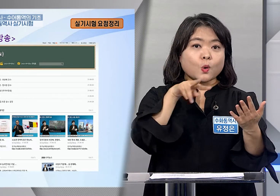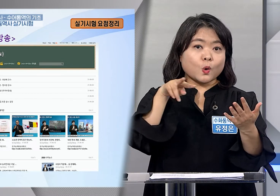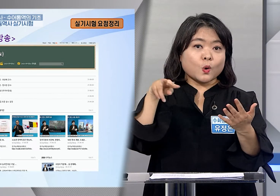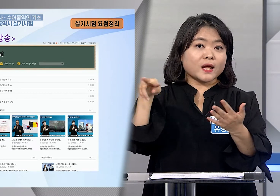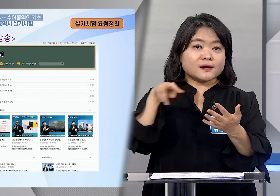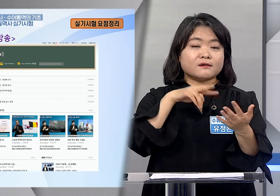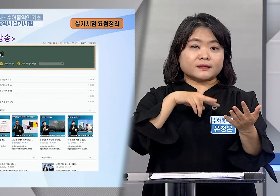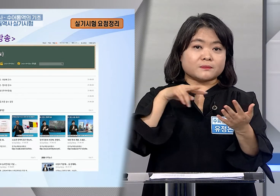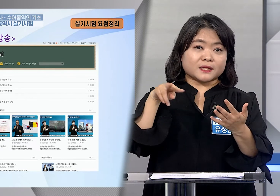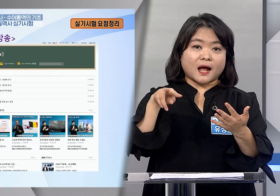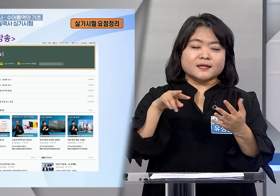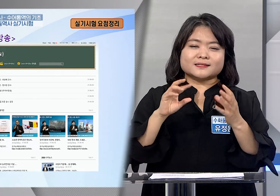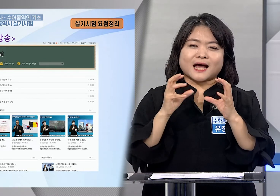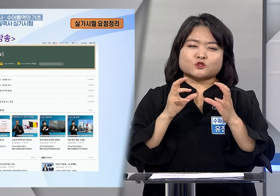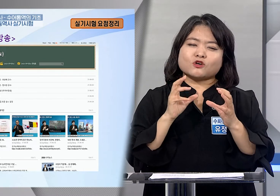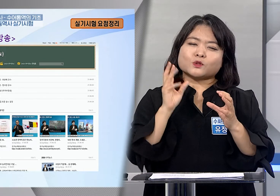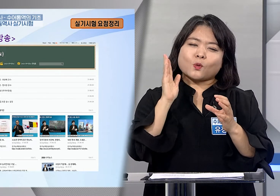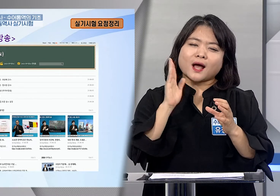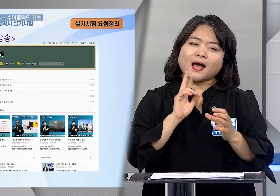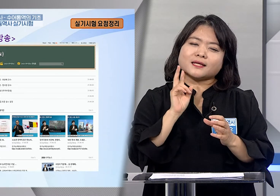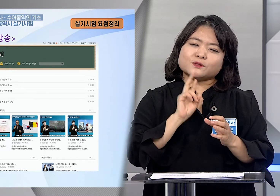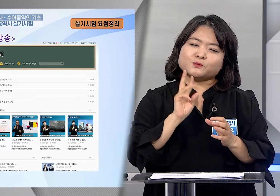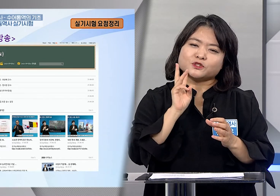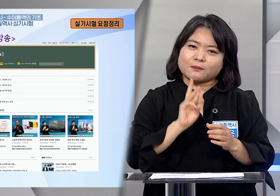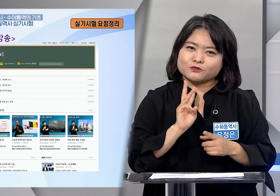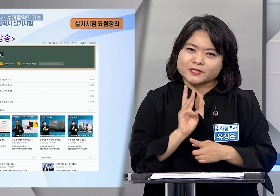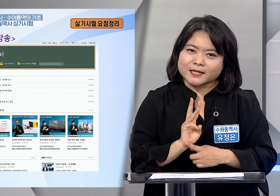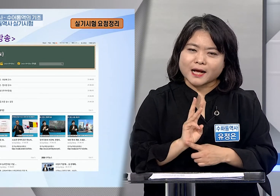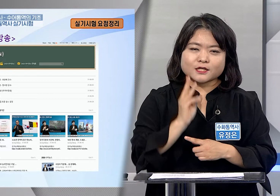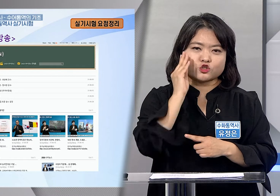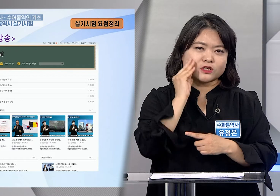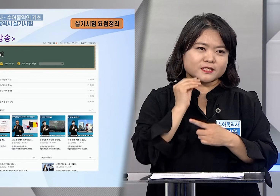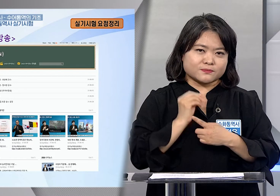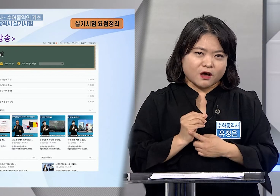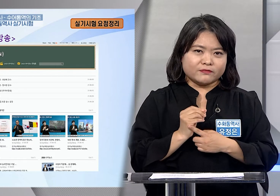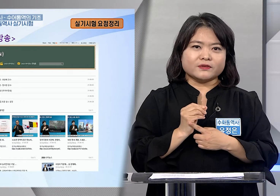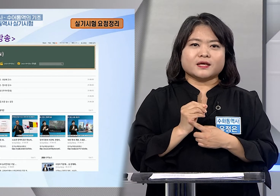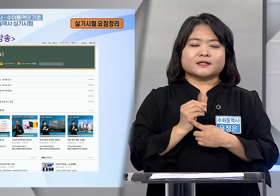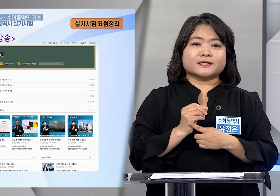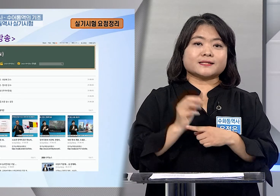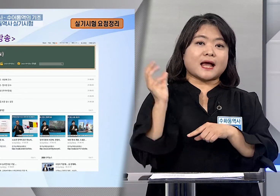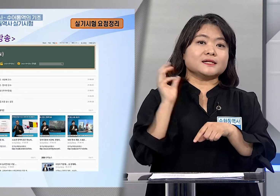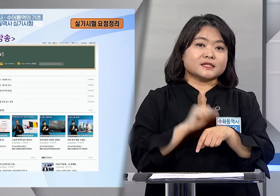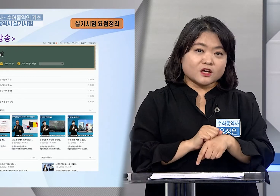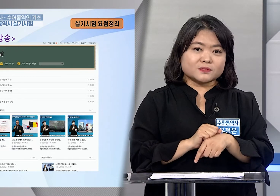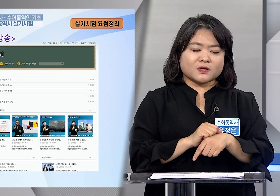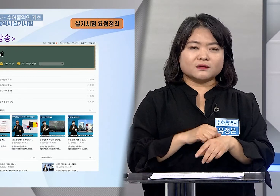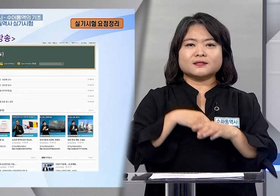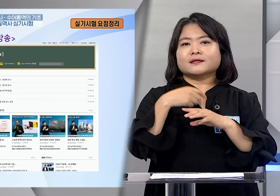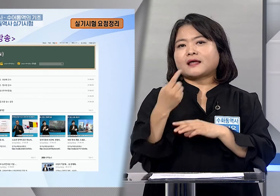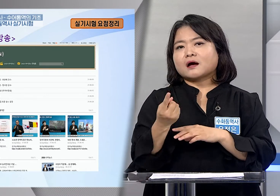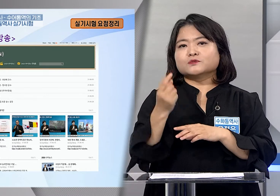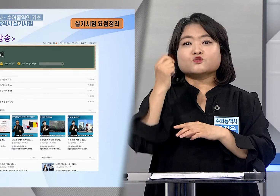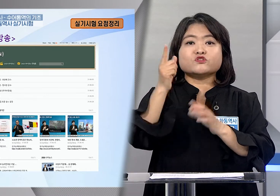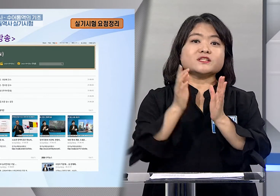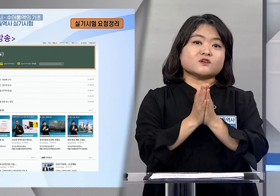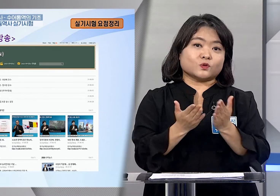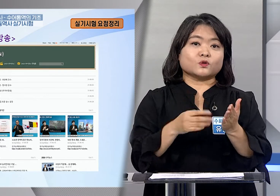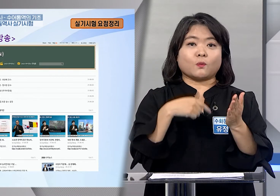오래 읽어야 됩니다. 자, 수어 동화 2분, 3분짜리가 익숙해지면 그게 잘 읽혀지면 다음은 위인전으로